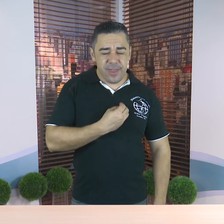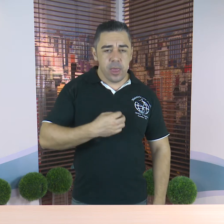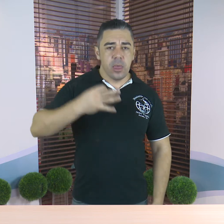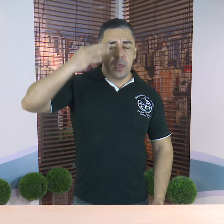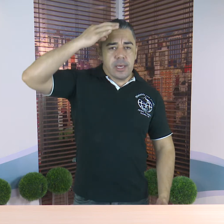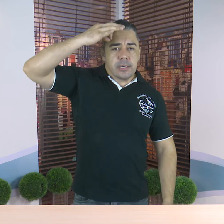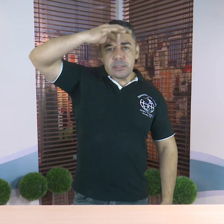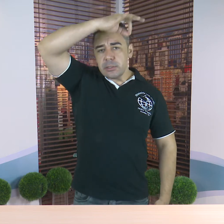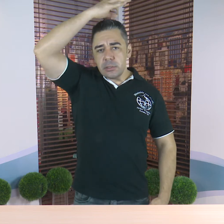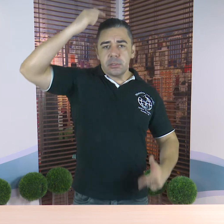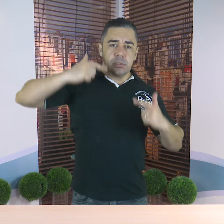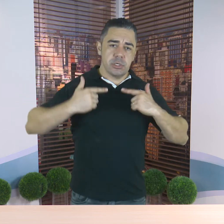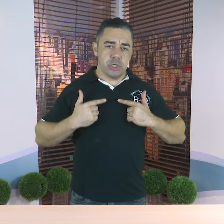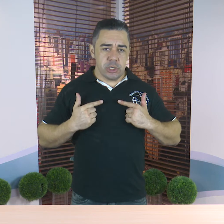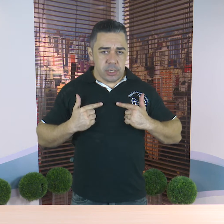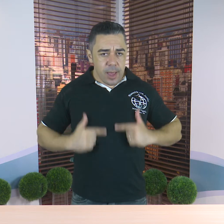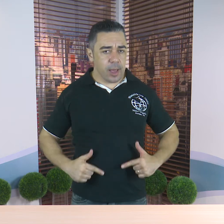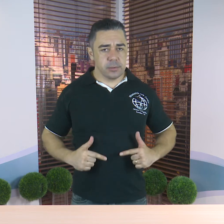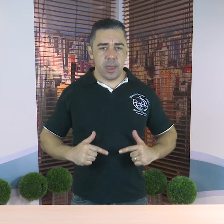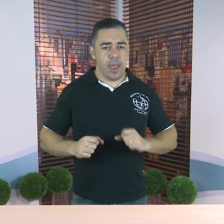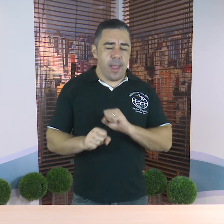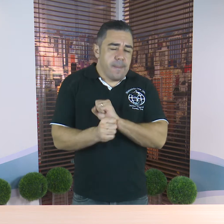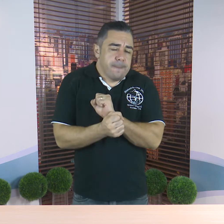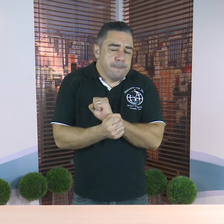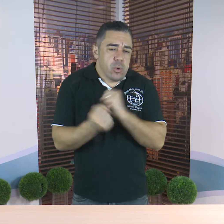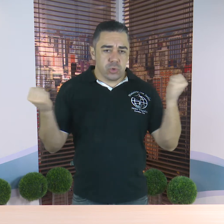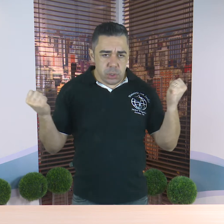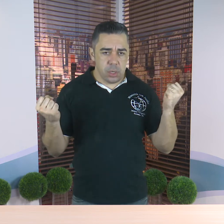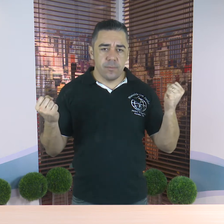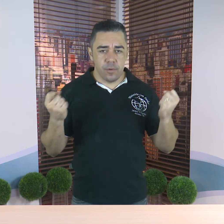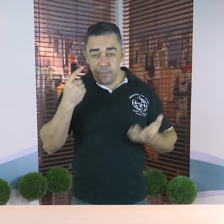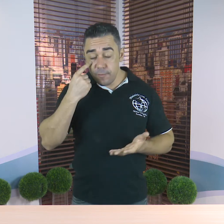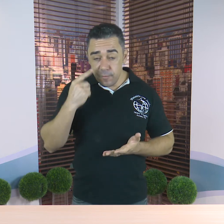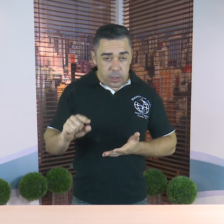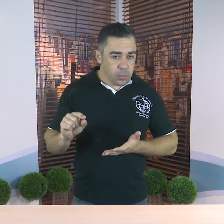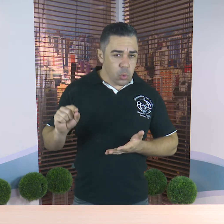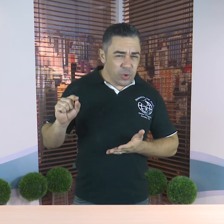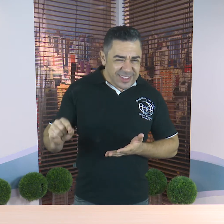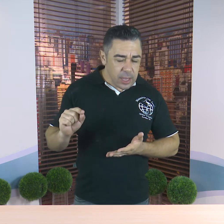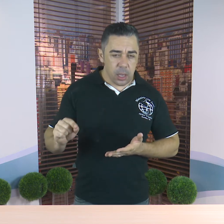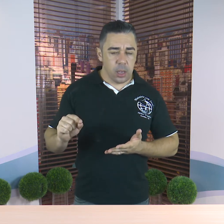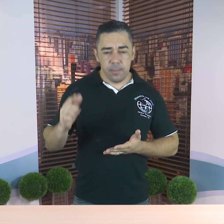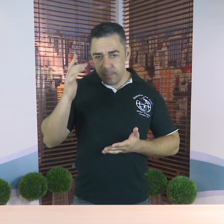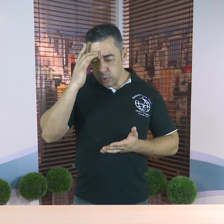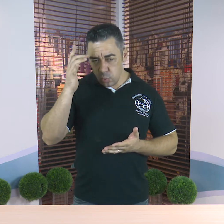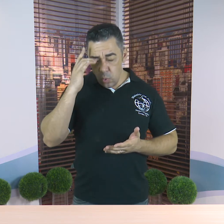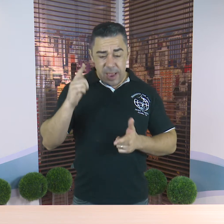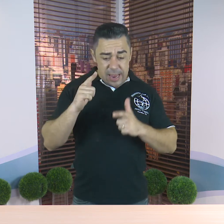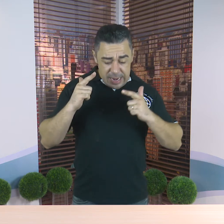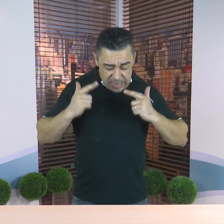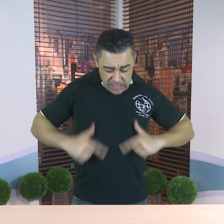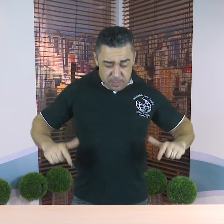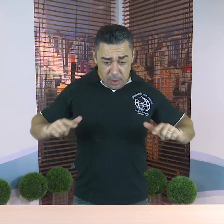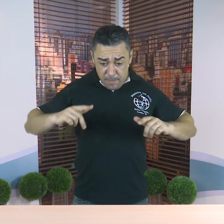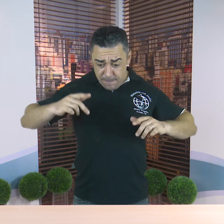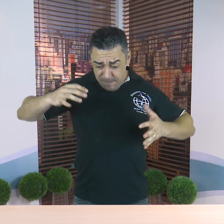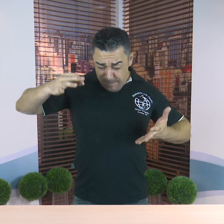santidade absoluta seria impossível. Vimos que quem a possui é somente o Senhor. A questão para